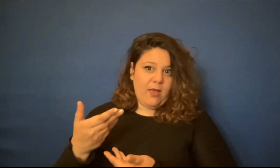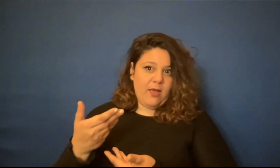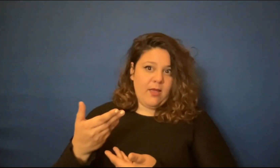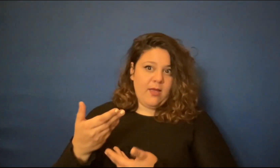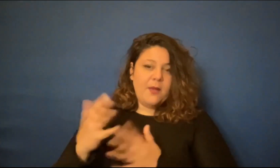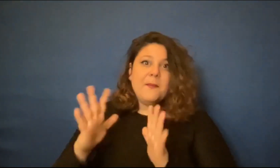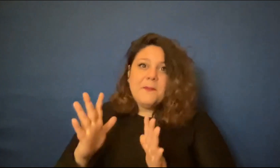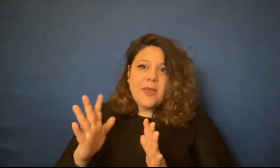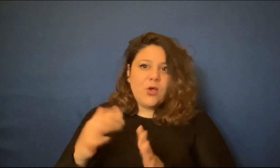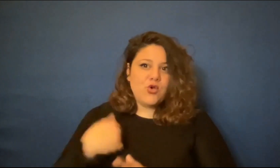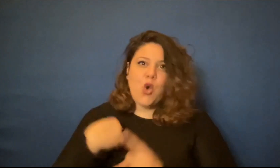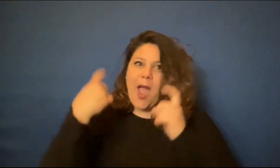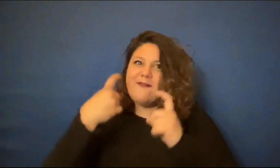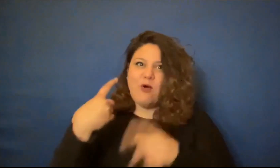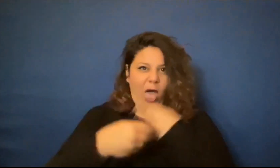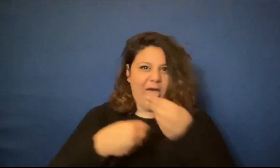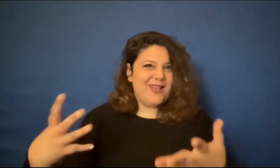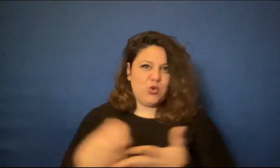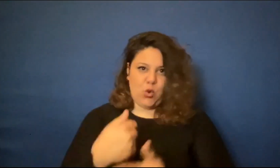hacerlo todo.